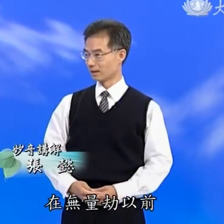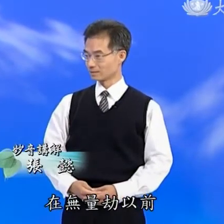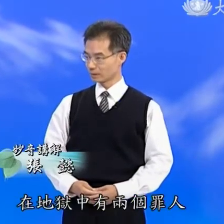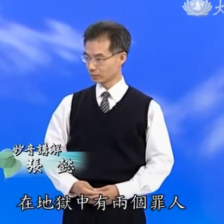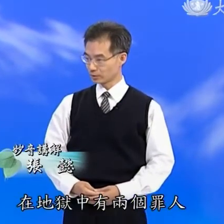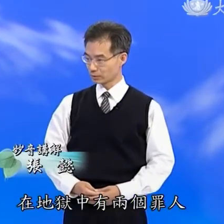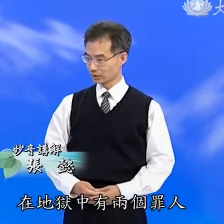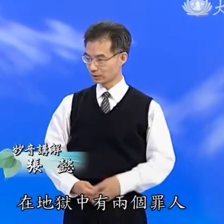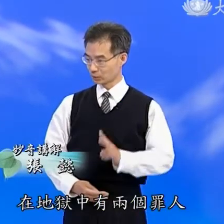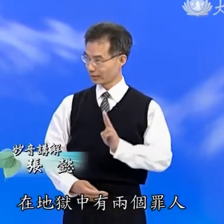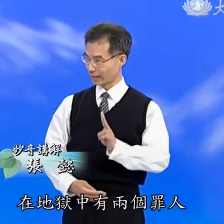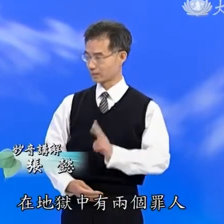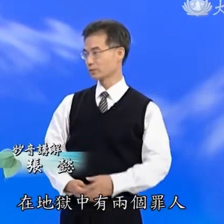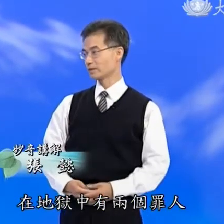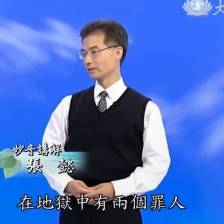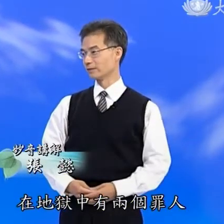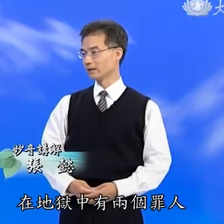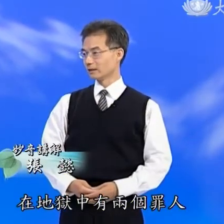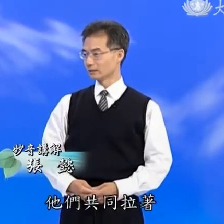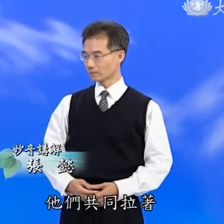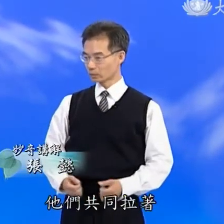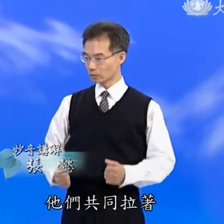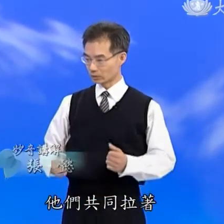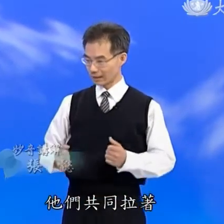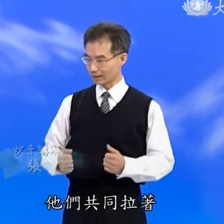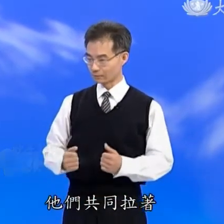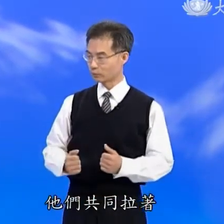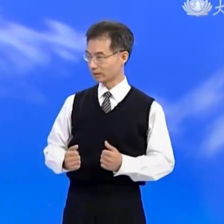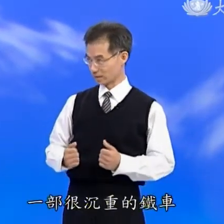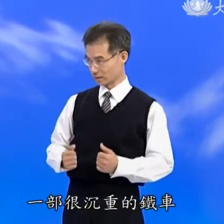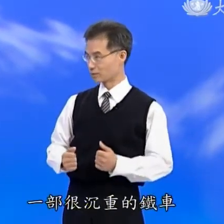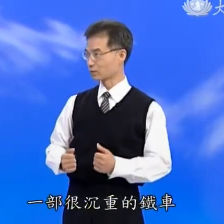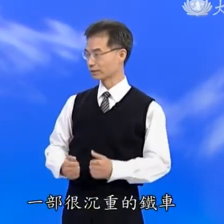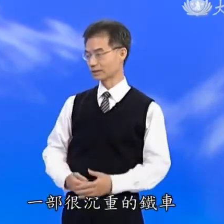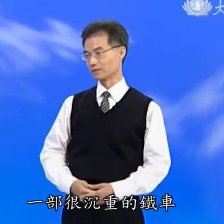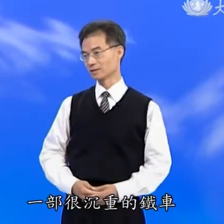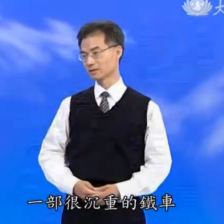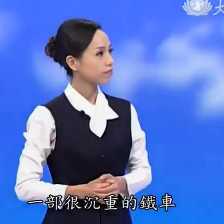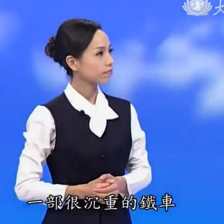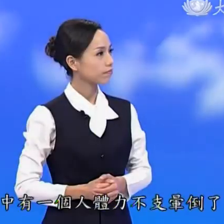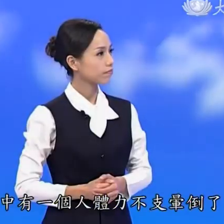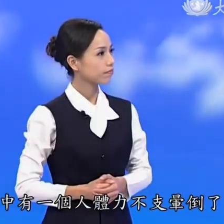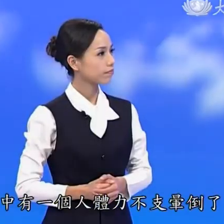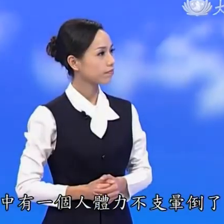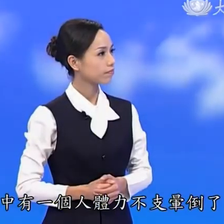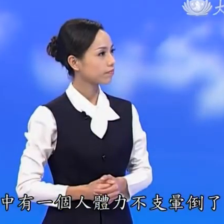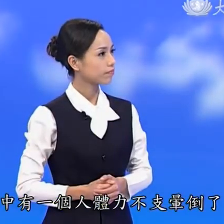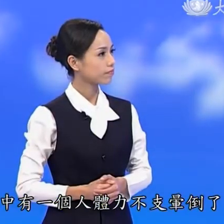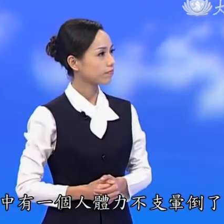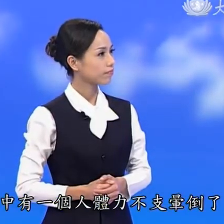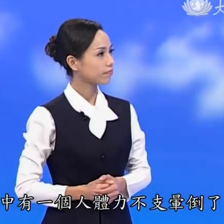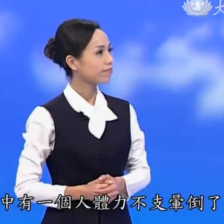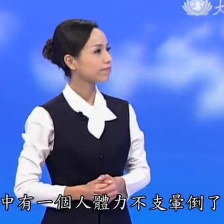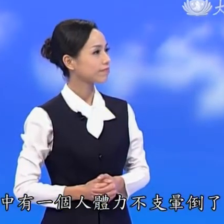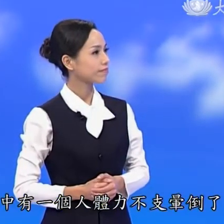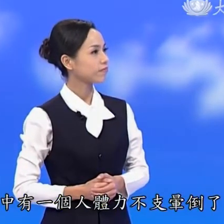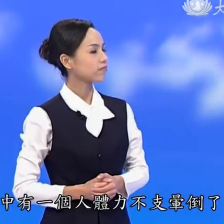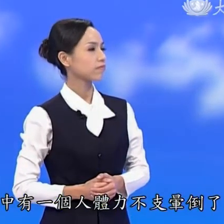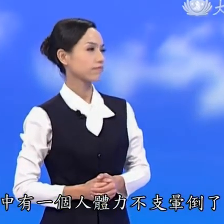啊，在地狱中呢有两个罪人，那他们共同拉了一部很沉重的铁车，那其中有一个人呢体力不支晕倒了，